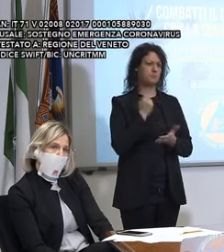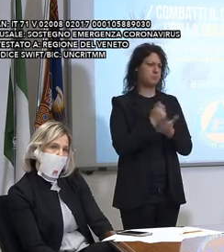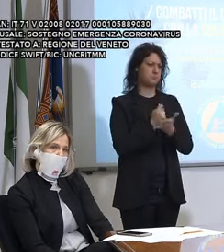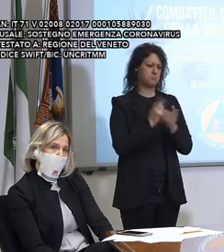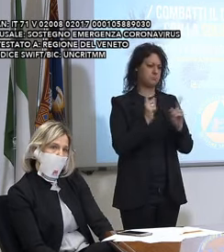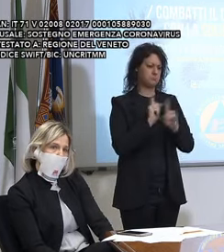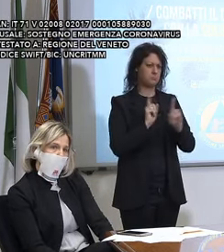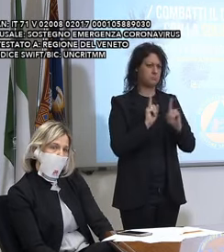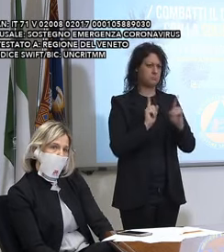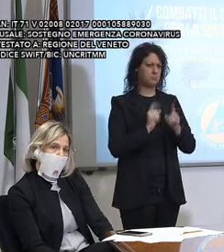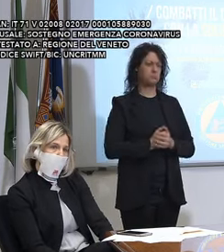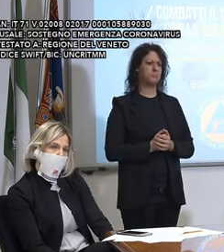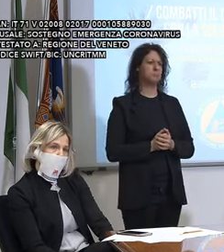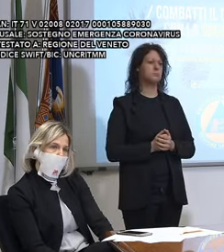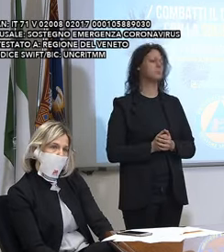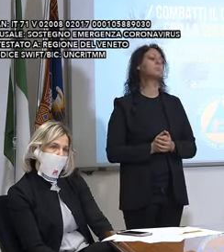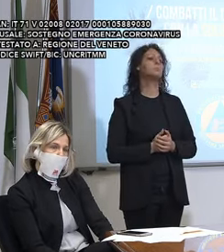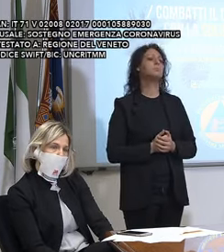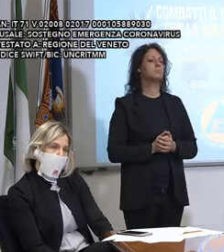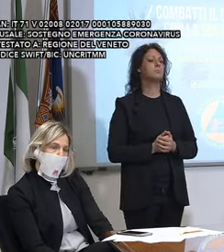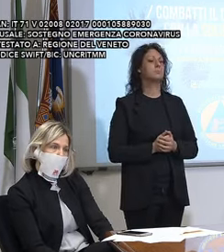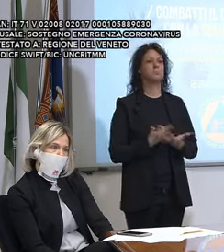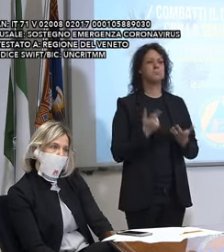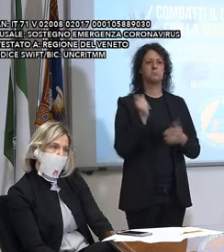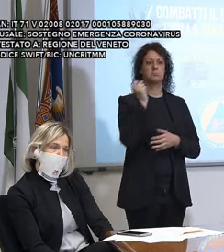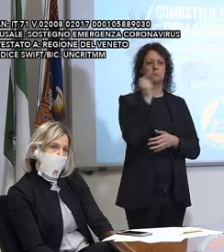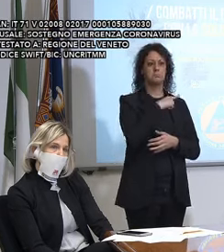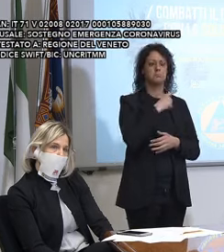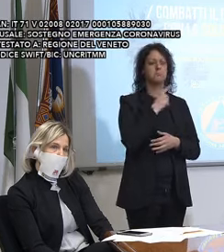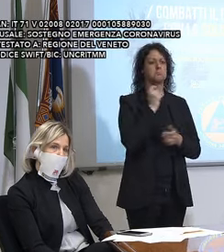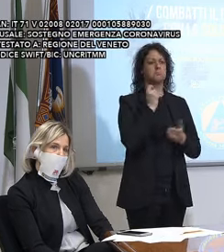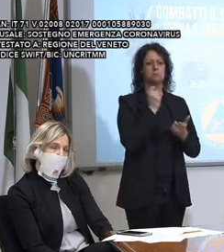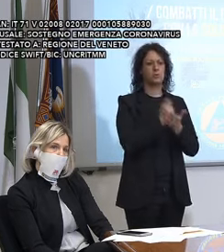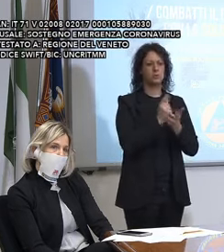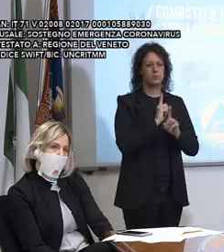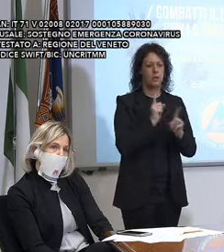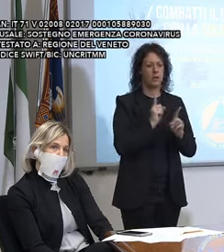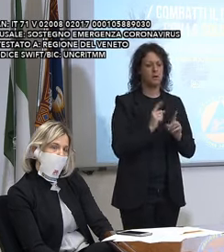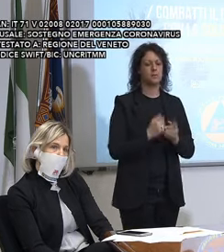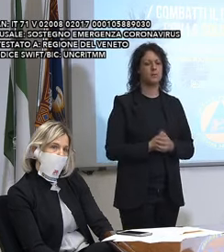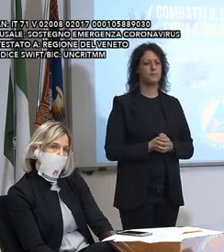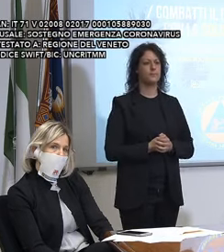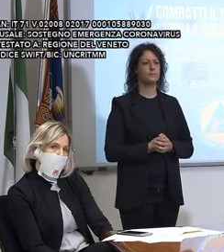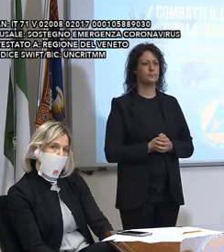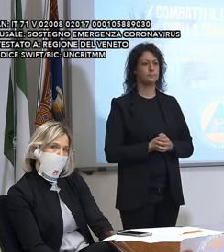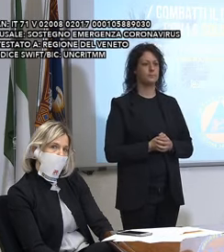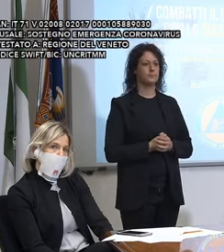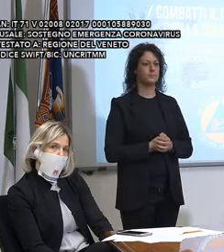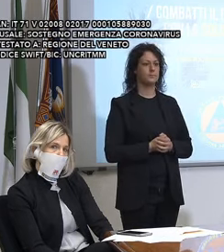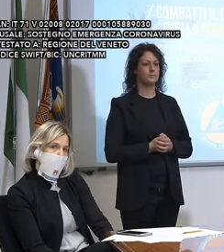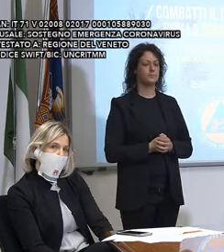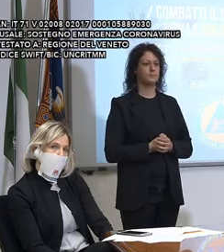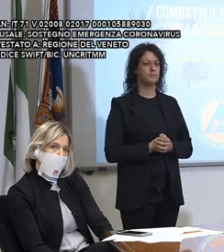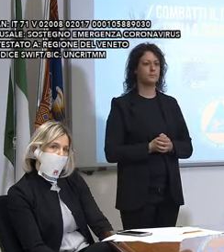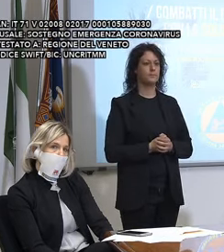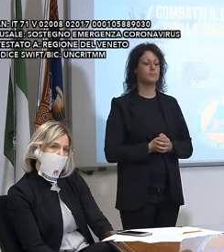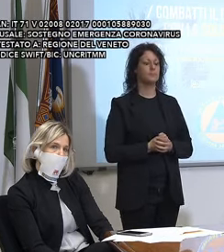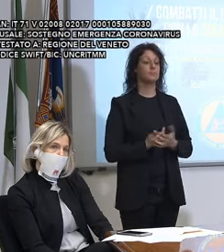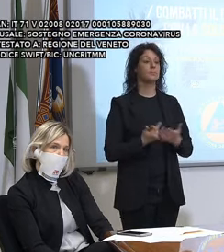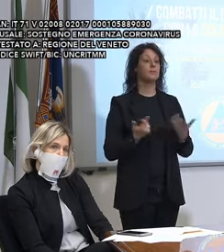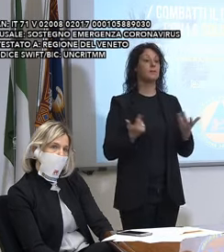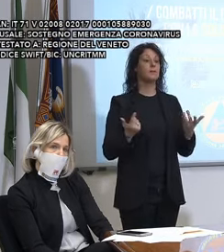non ha costi né di, è gratuita e non ha costi di traffico telefonico, nulla, però guardate, i tecnici